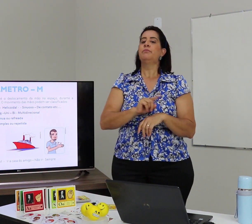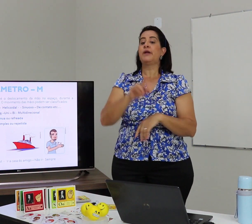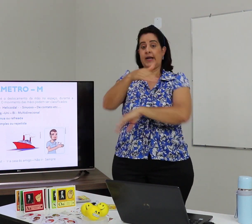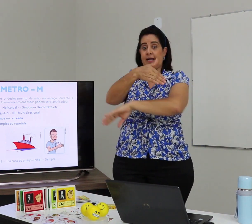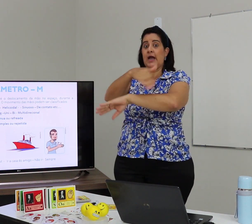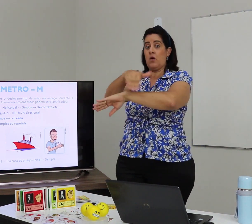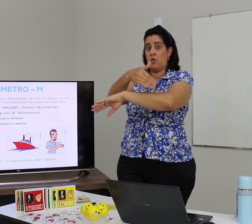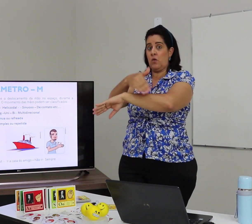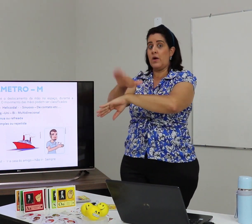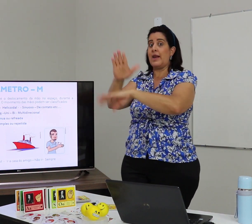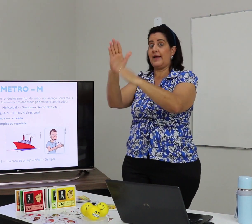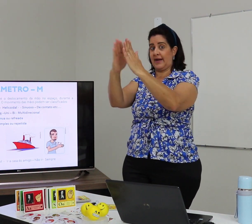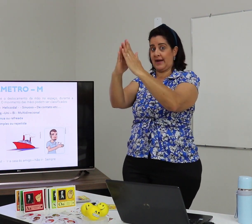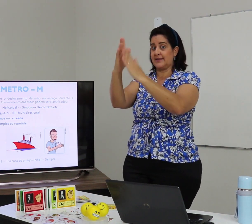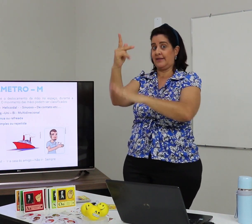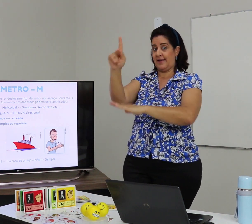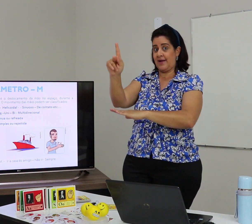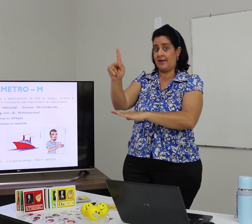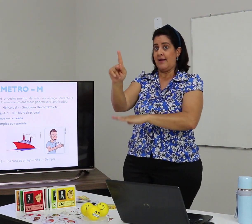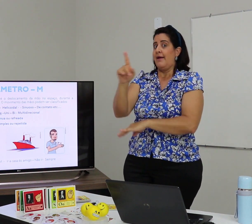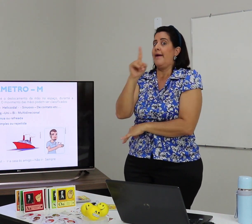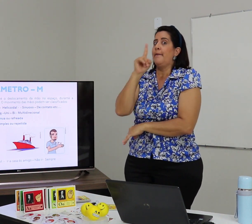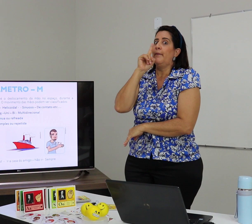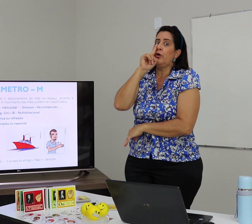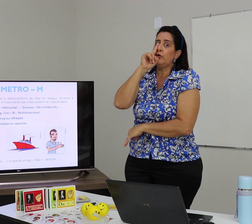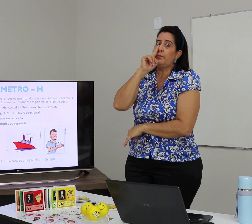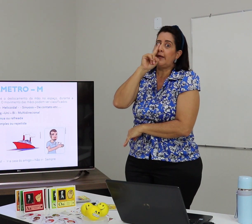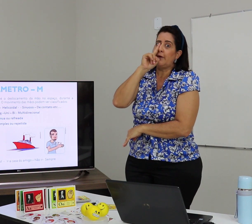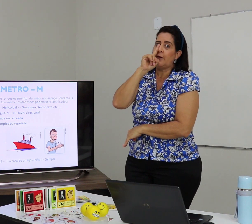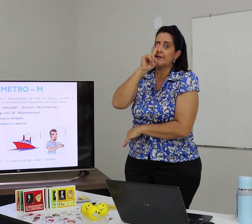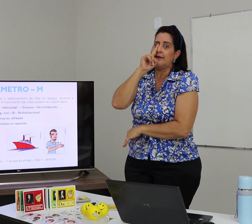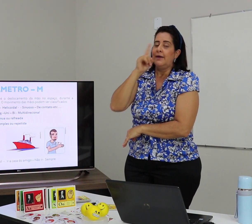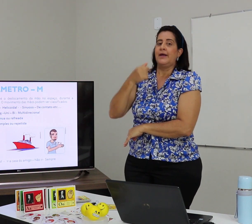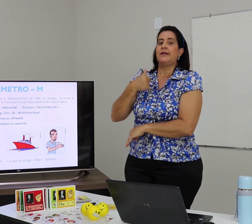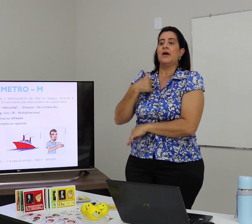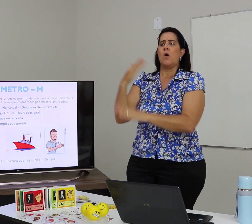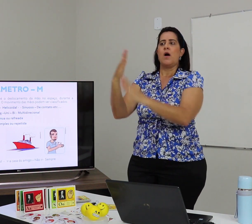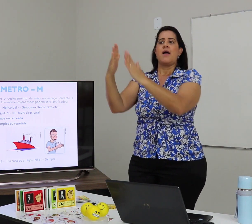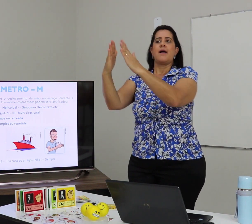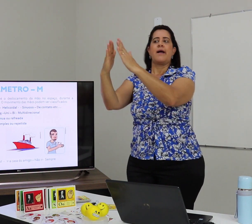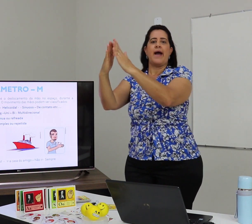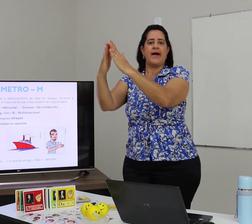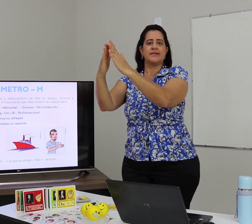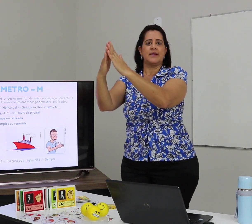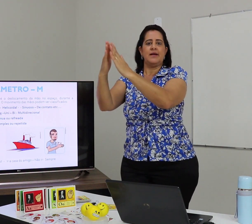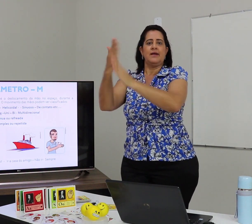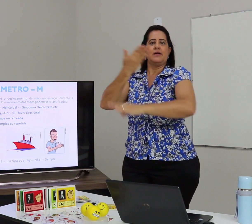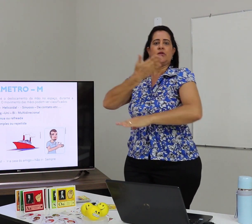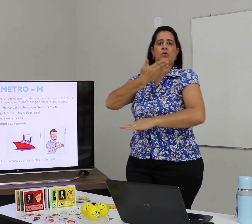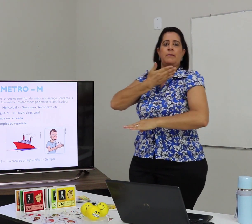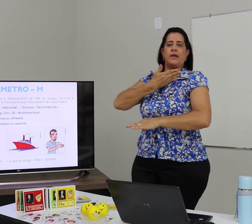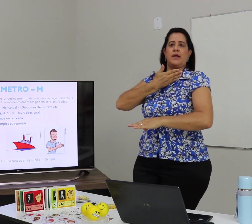porque aquela rua lá da casa dele é muito perigosa. Então, ó, casa do amigo,